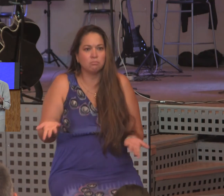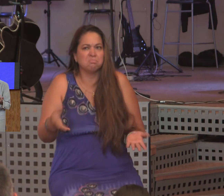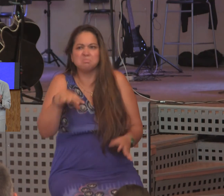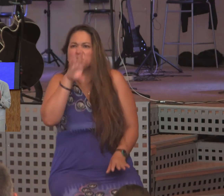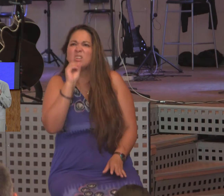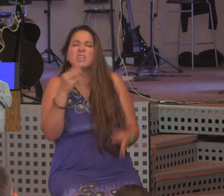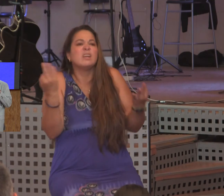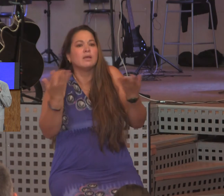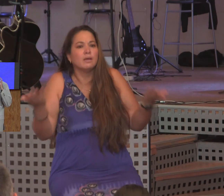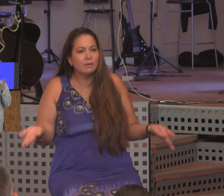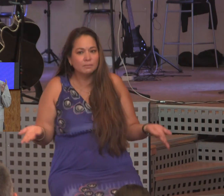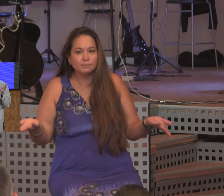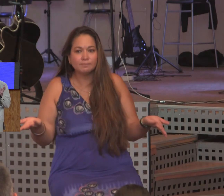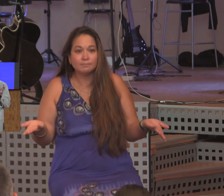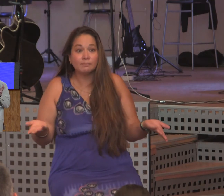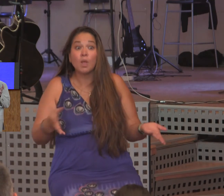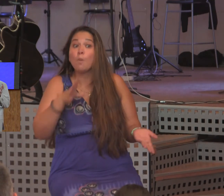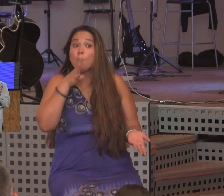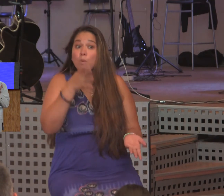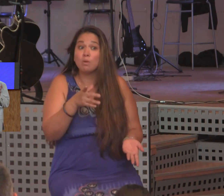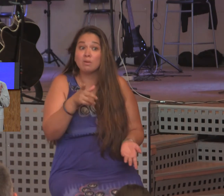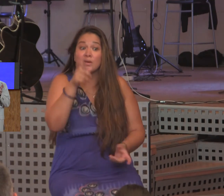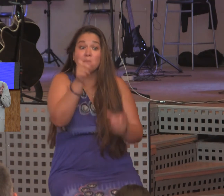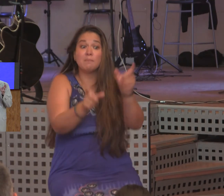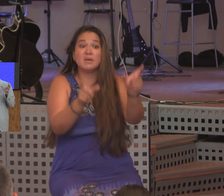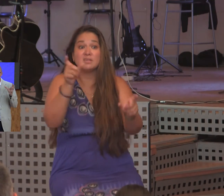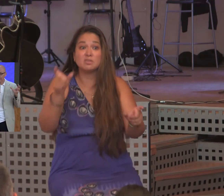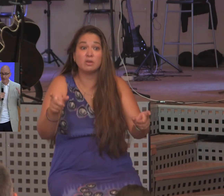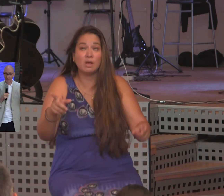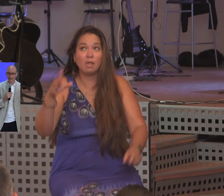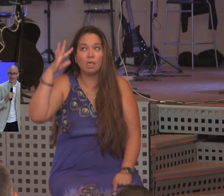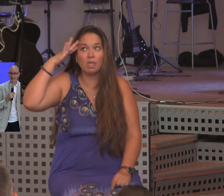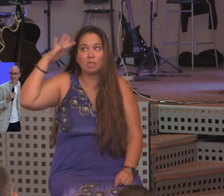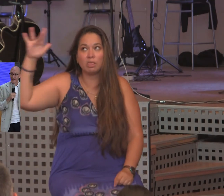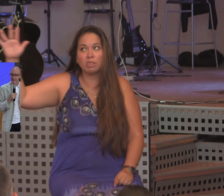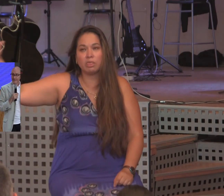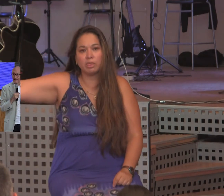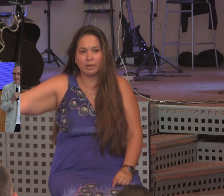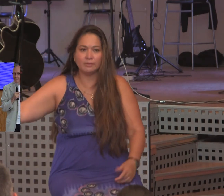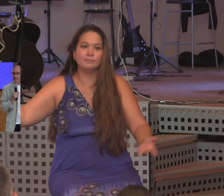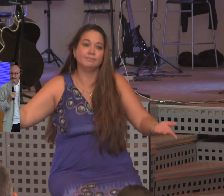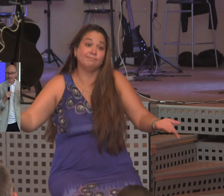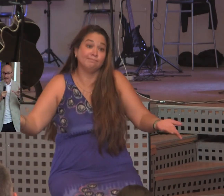Estaban en otra onda. Eso lo utilizan algunos.